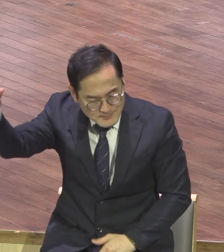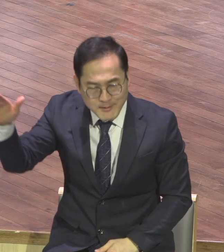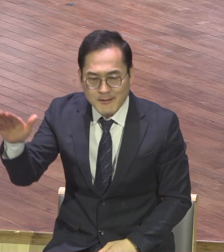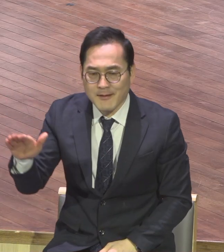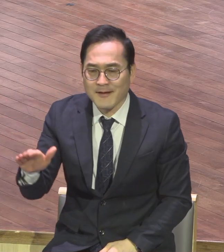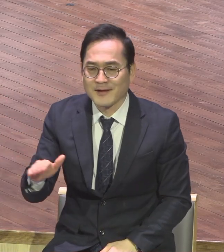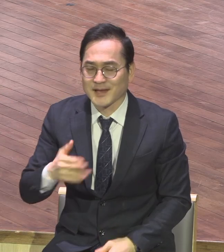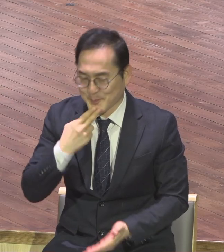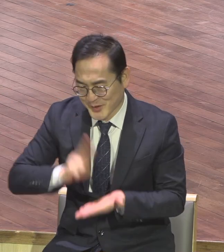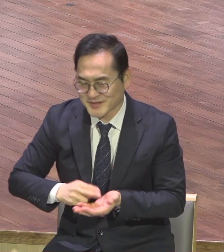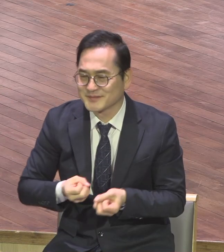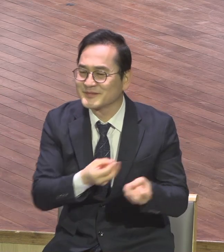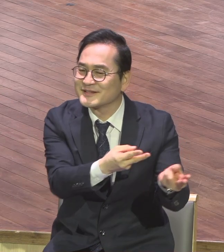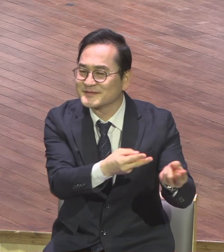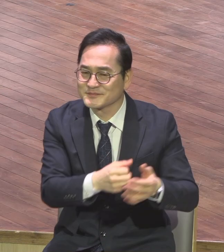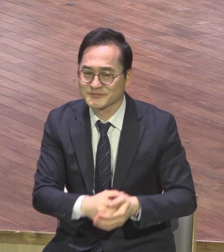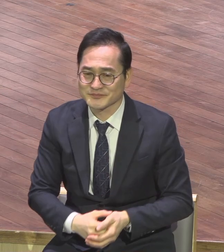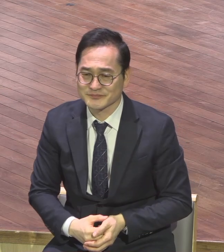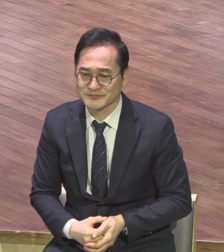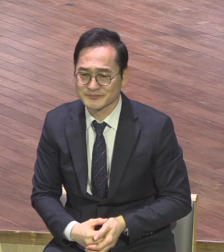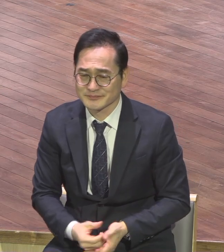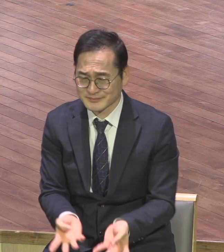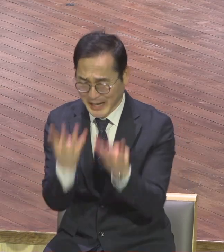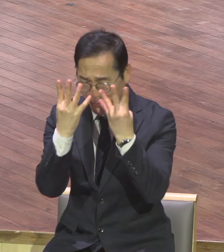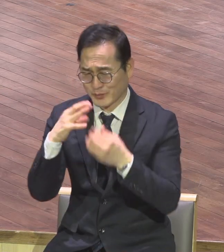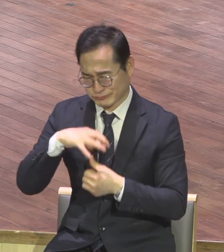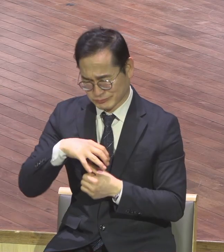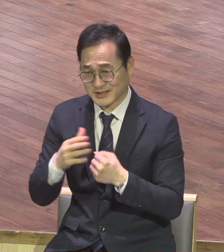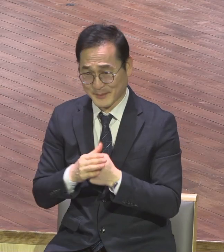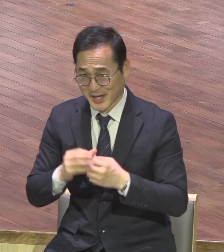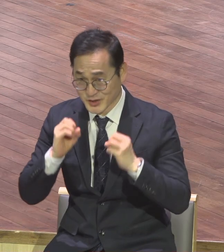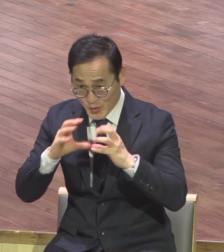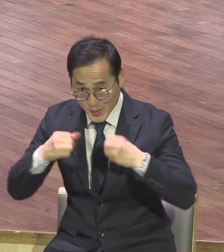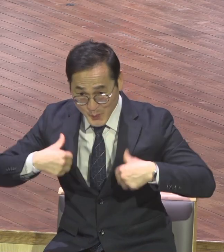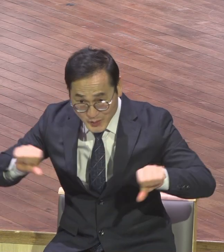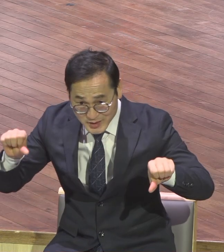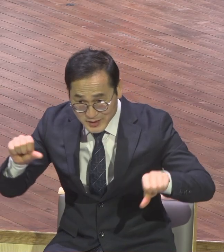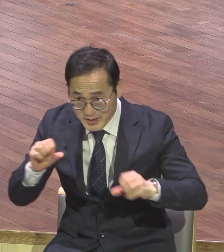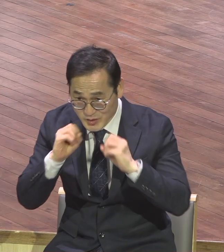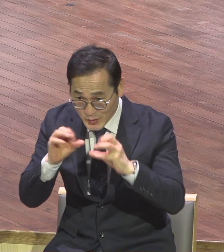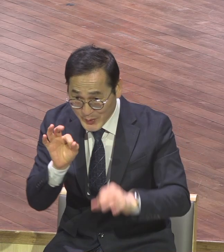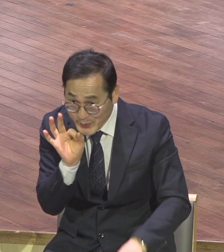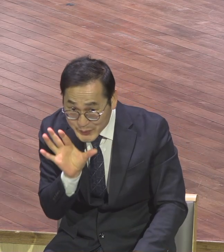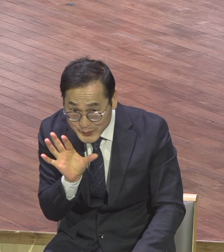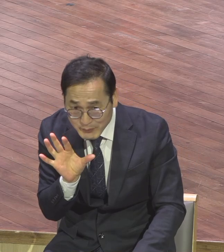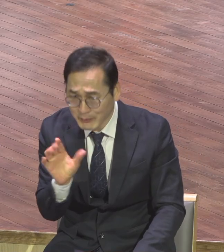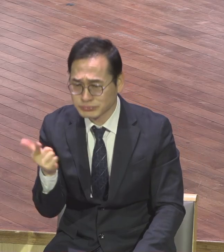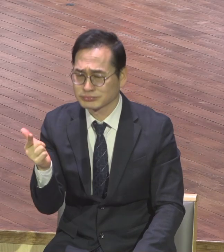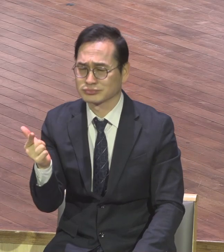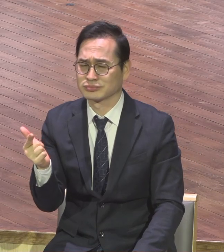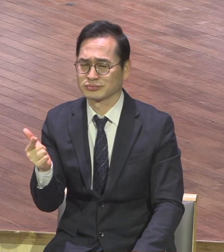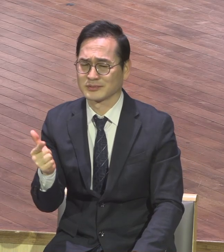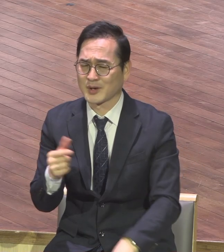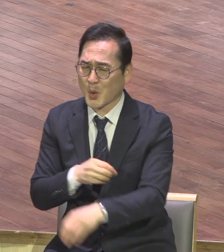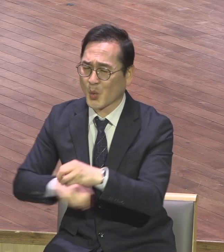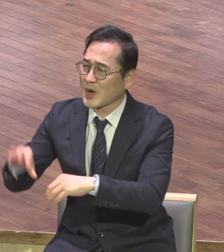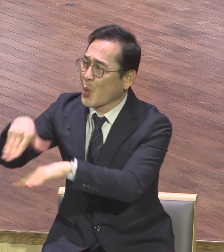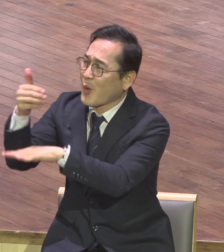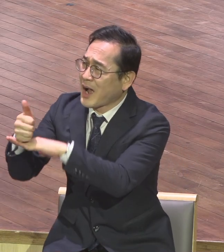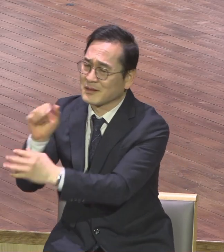하나님이 바울 묶여졌다고 감옥 들어갔다고 전도를 포기하고 중단식입니까? 전능하신